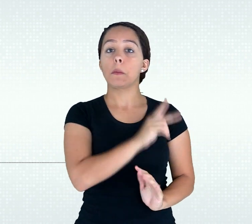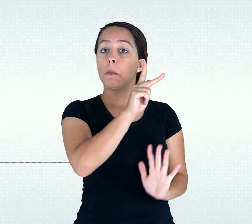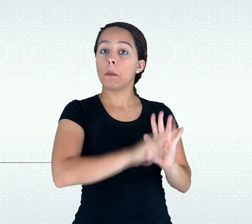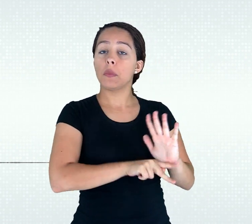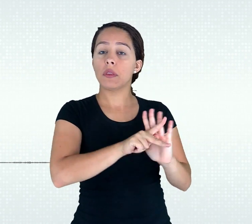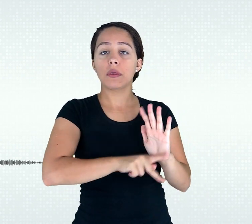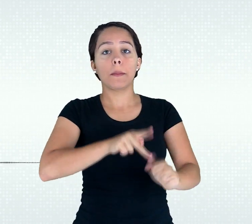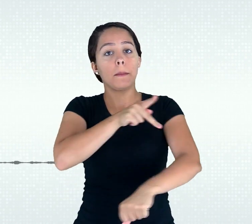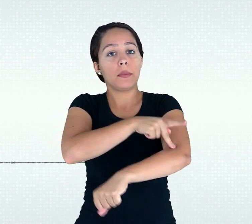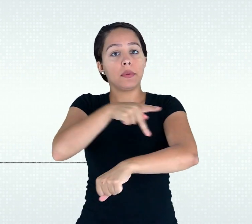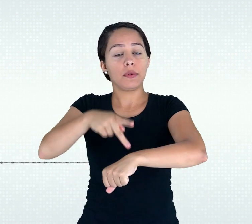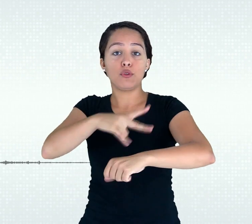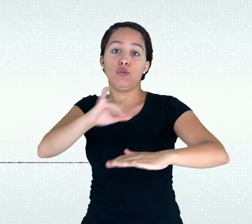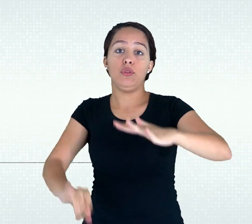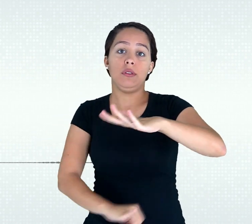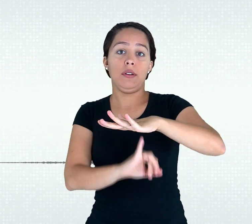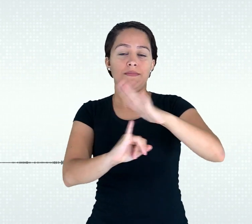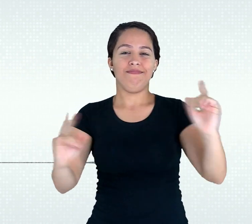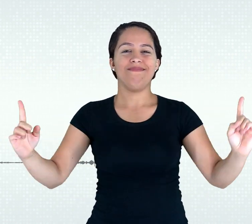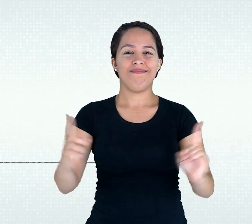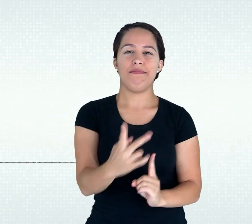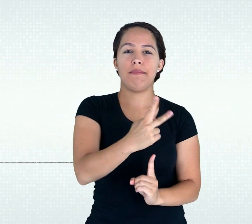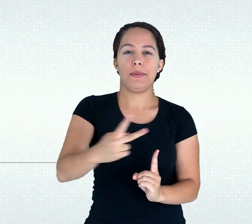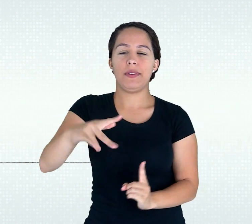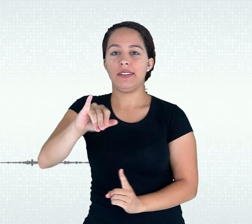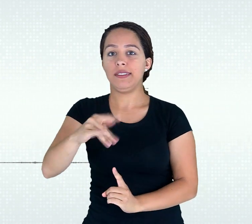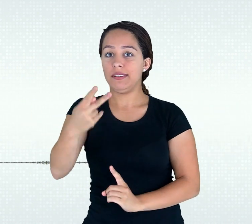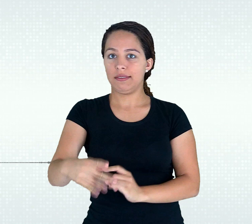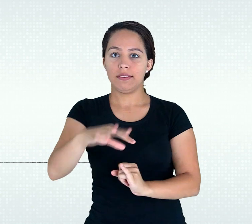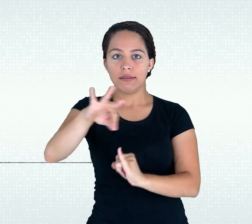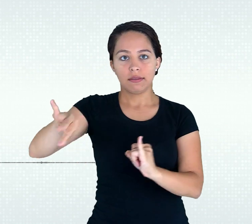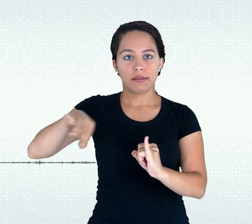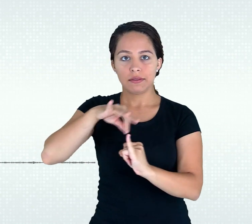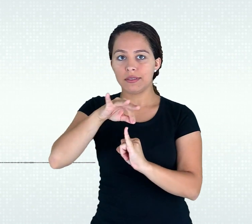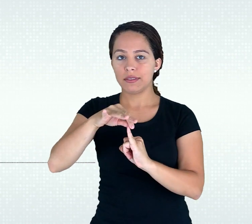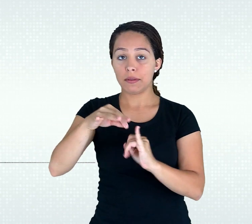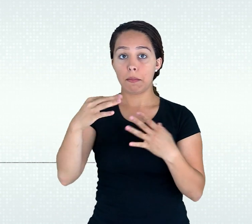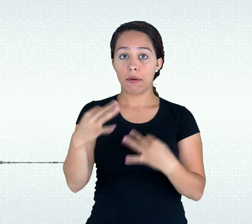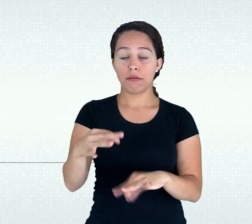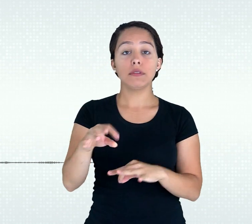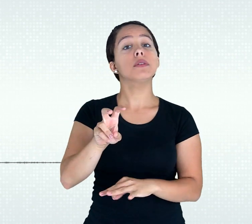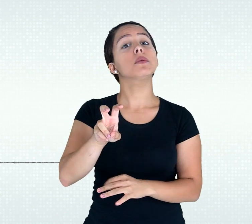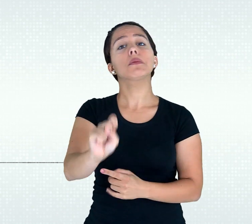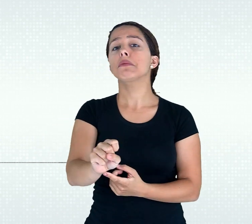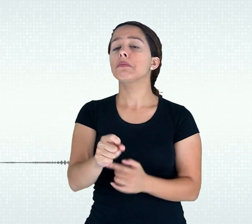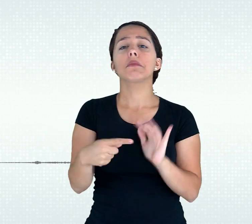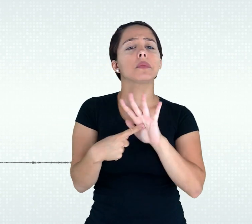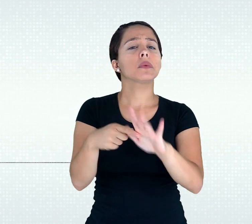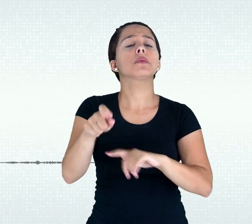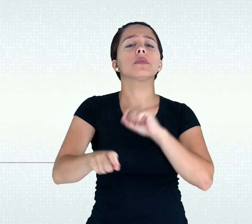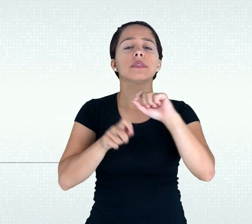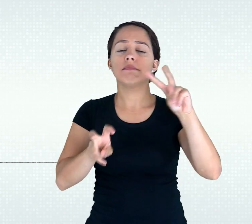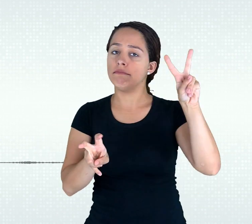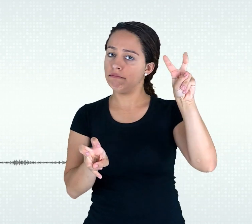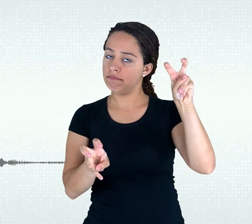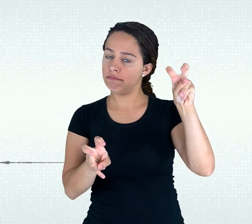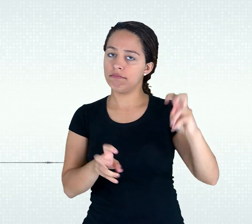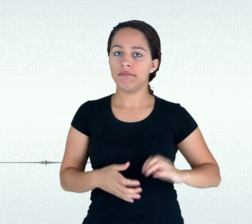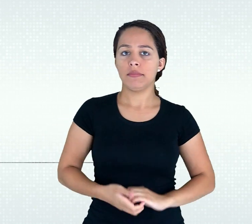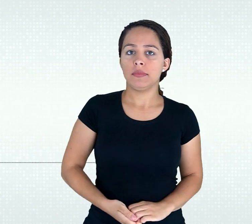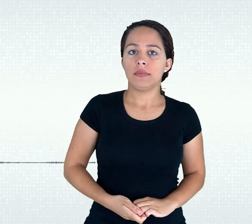o projeto pedagógico institucional pp ii do ifs na página 58